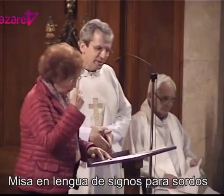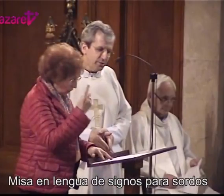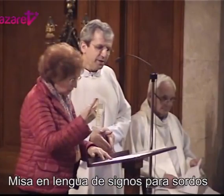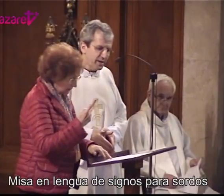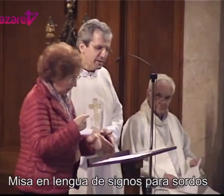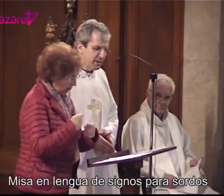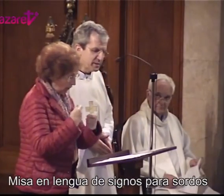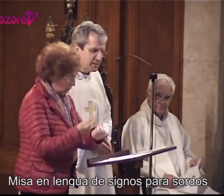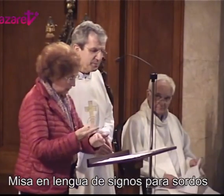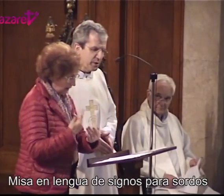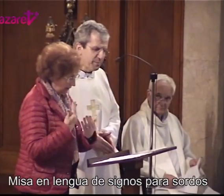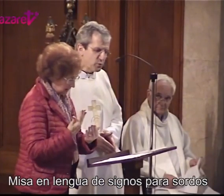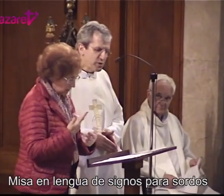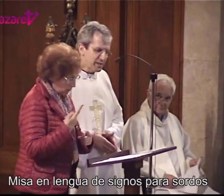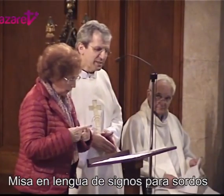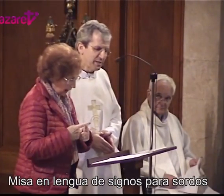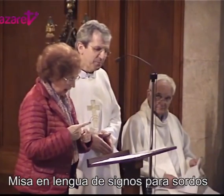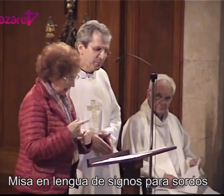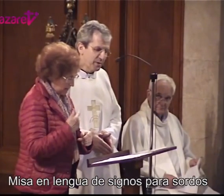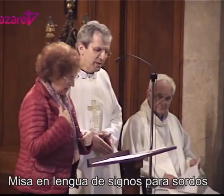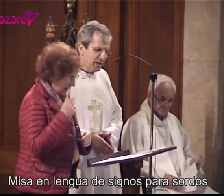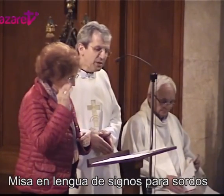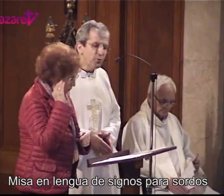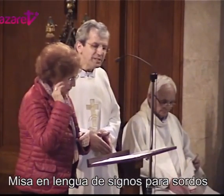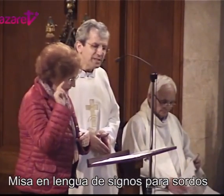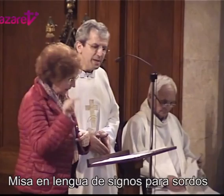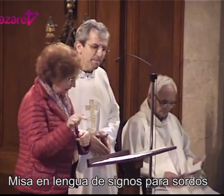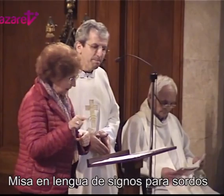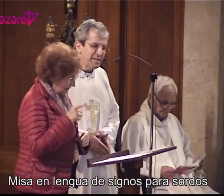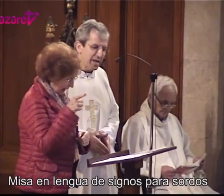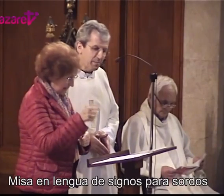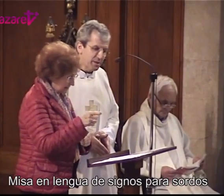doy gracias porque me escuchaste y fuiste mi salvación.